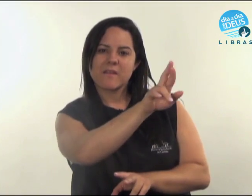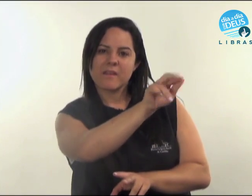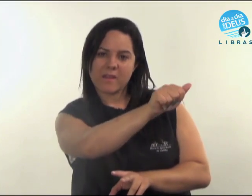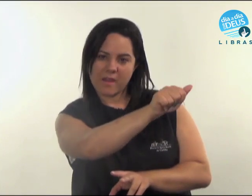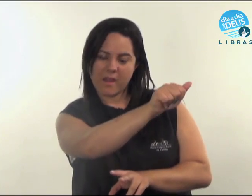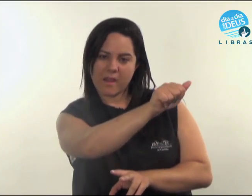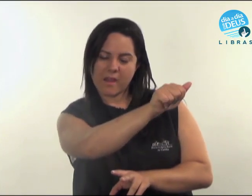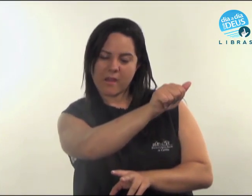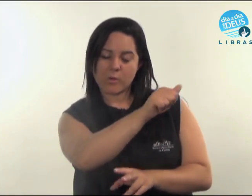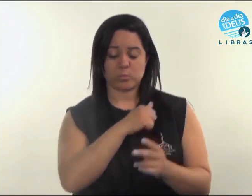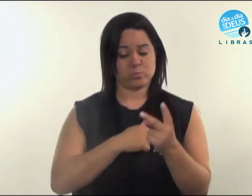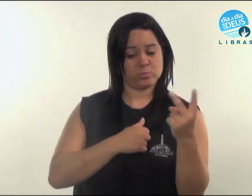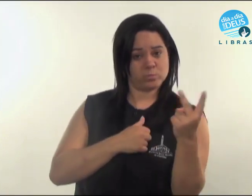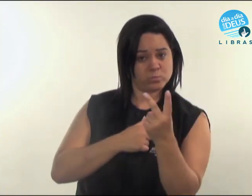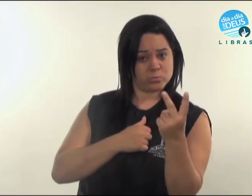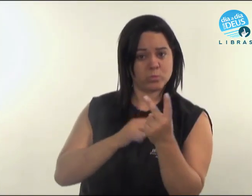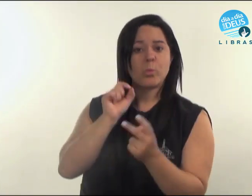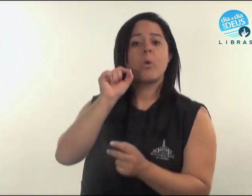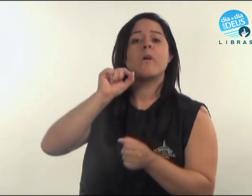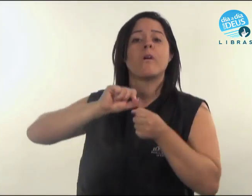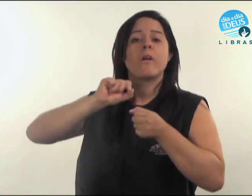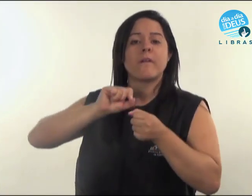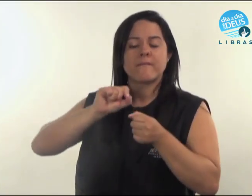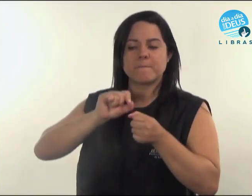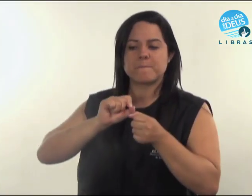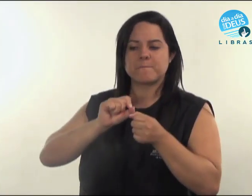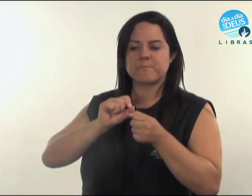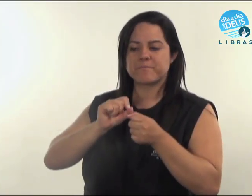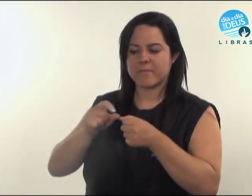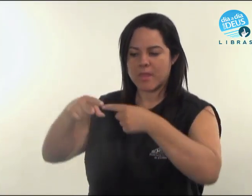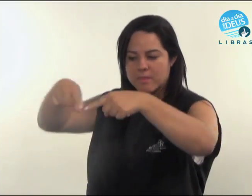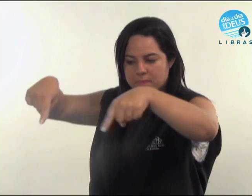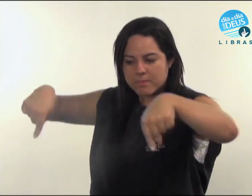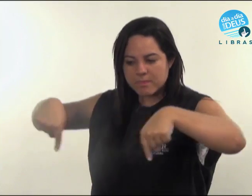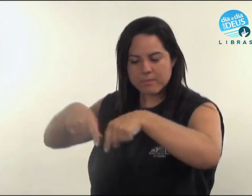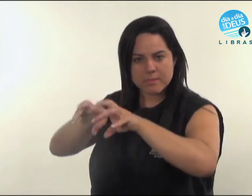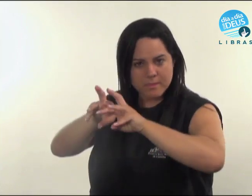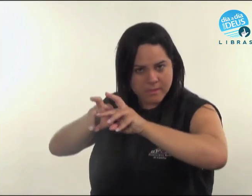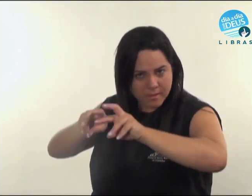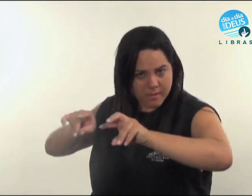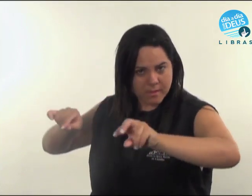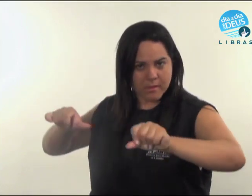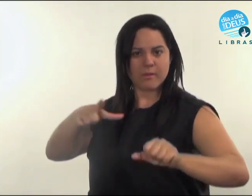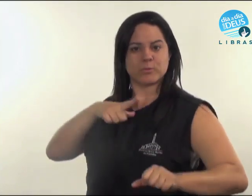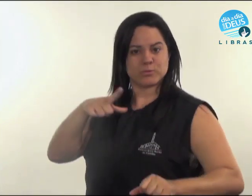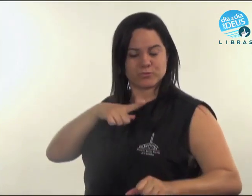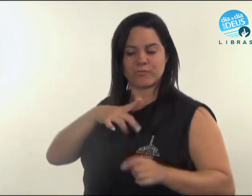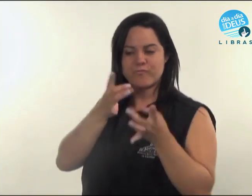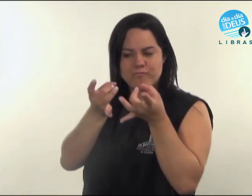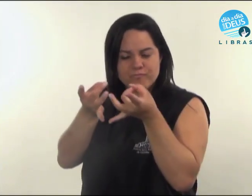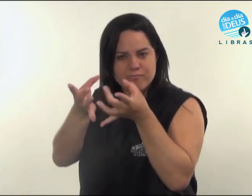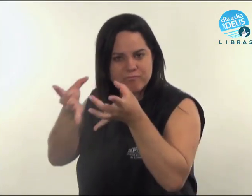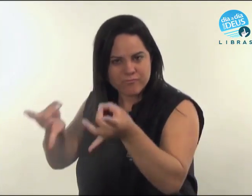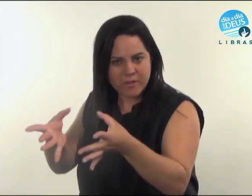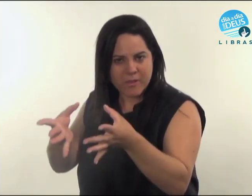e só entregou uma parte do dinheiro aos apóstolos, ficando com o resto.